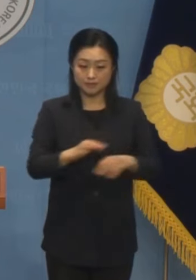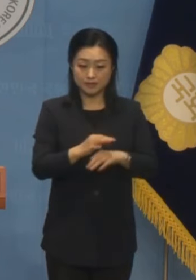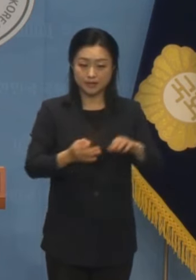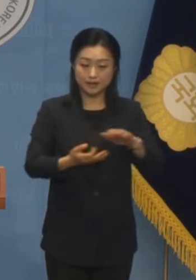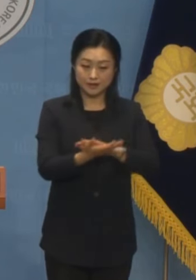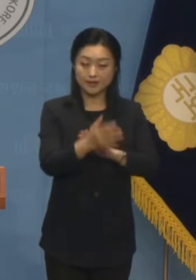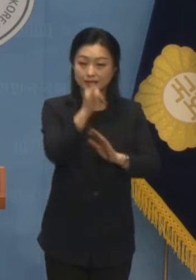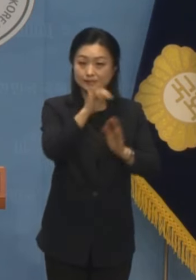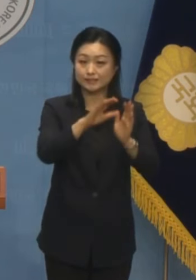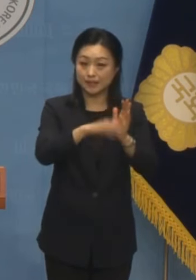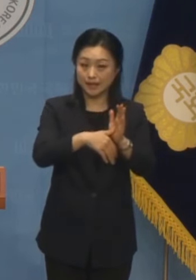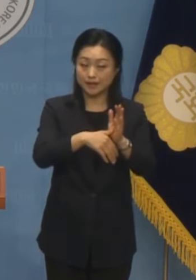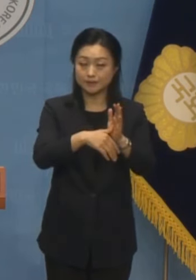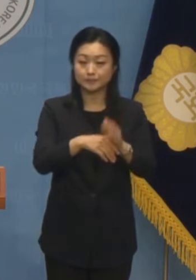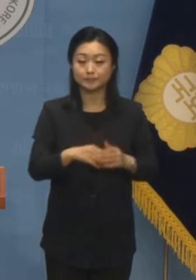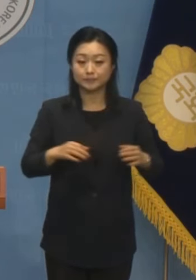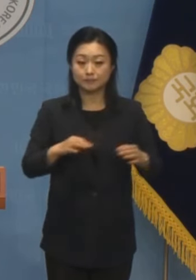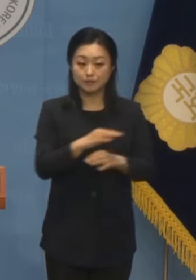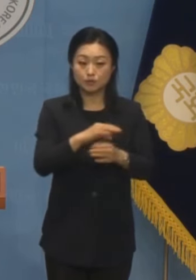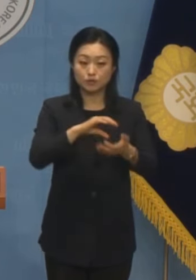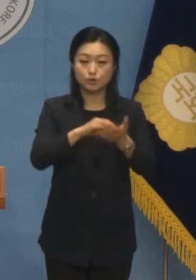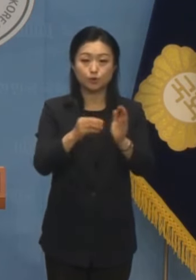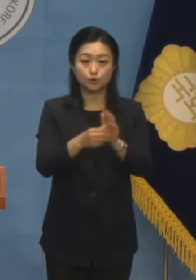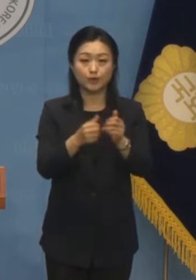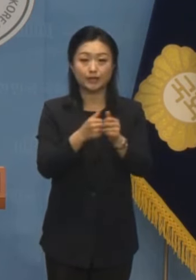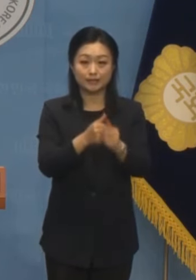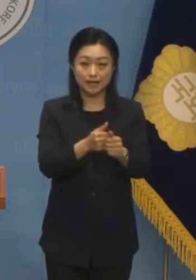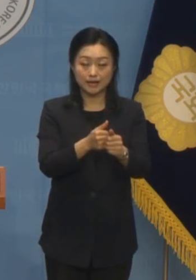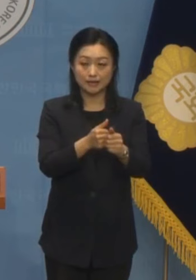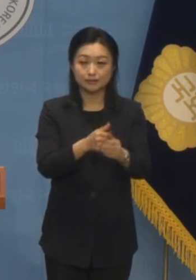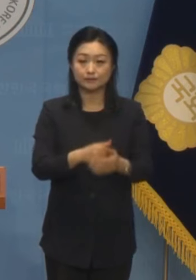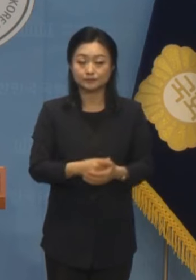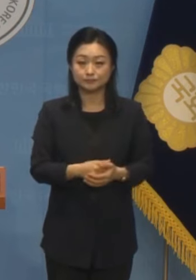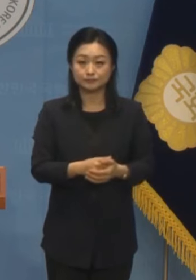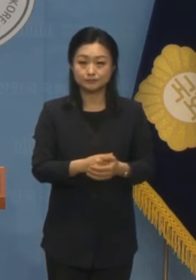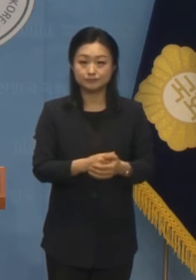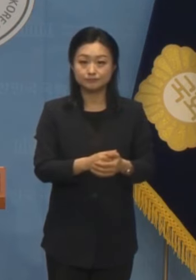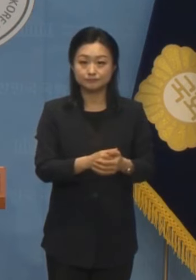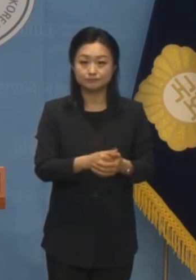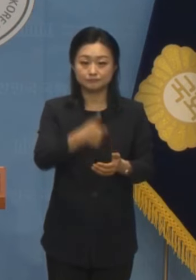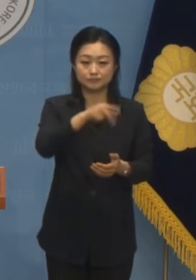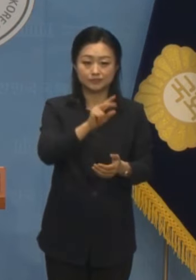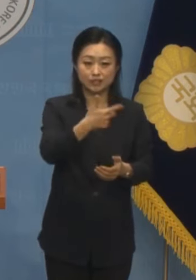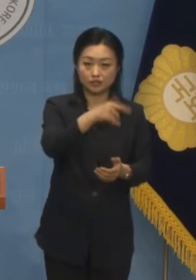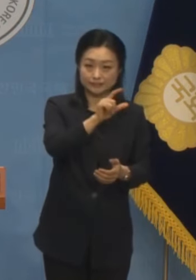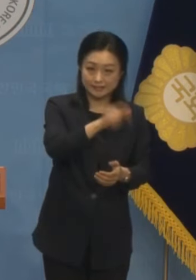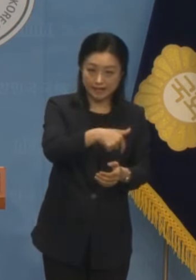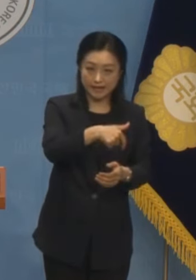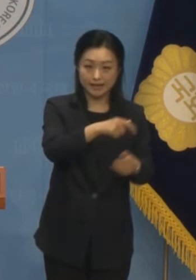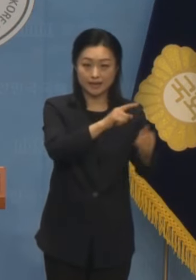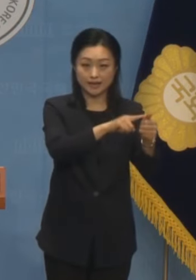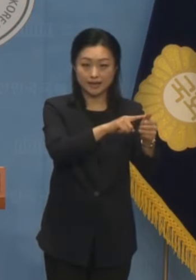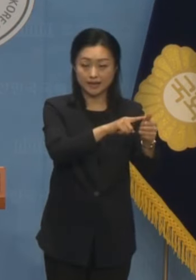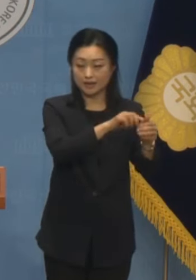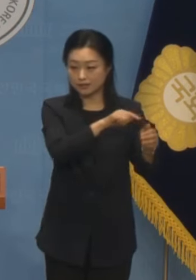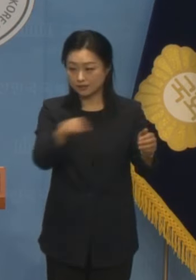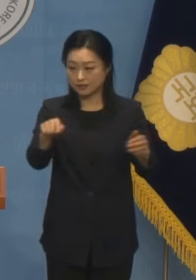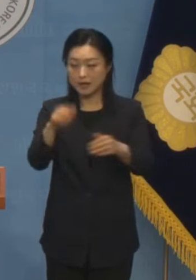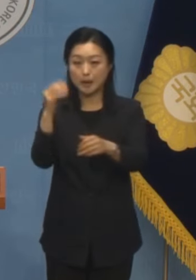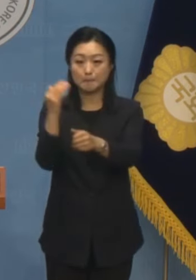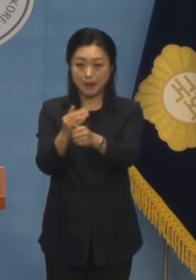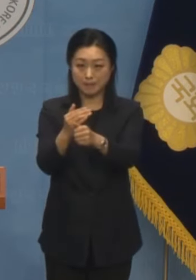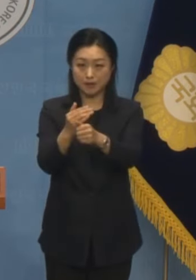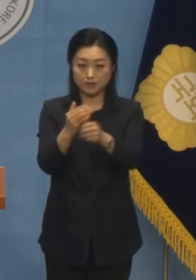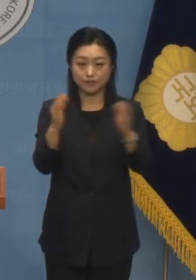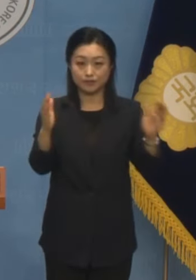비위를 저지르면 비위 정도에 따라 최소 견책 처분에서 최대 파면까지 받을